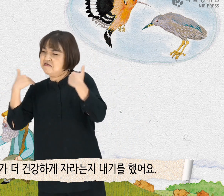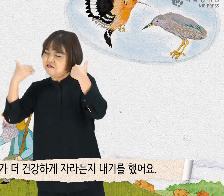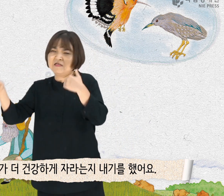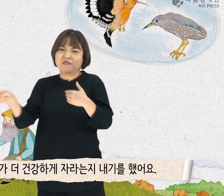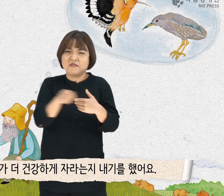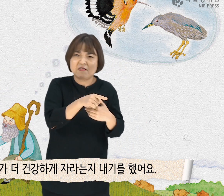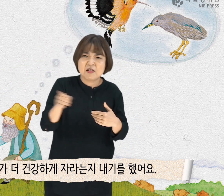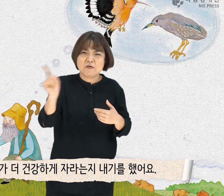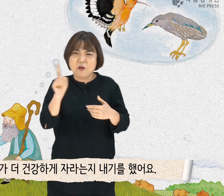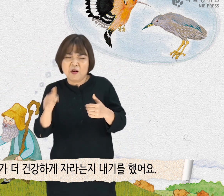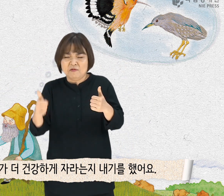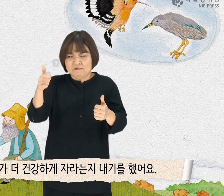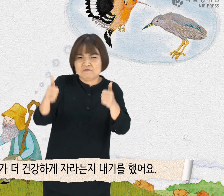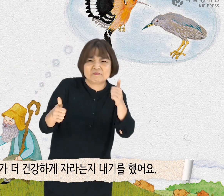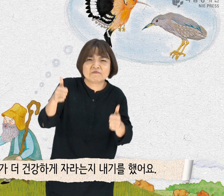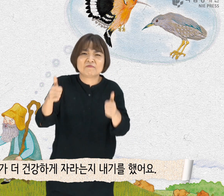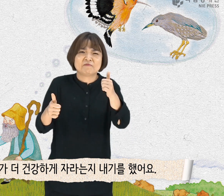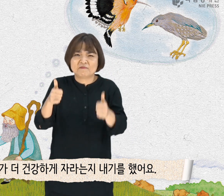했어요